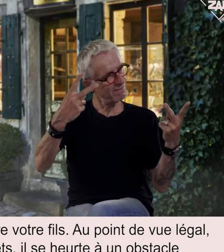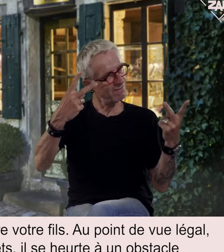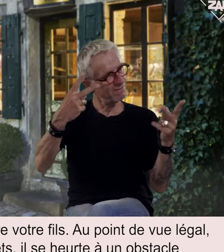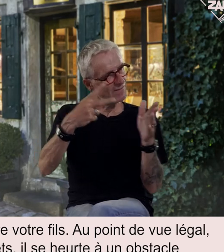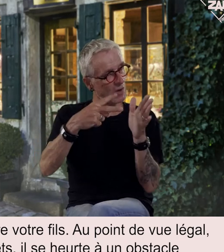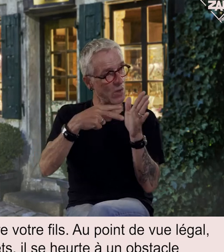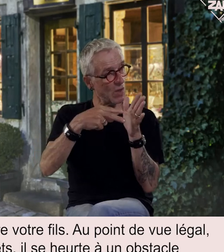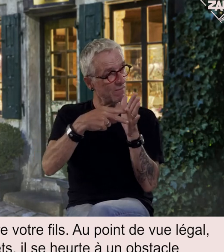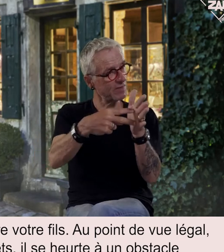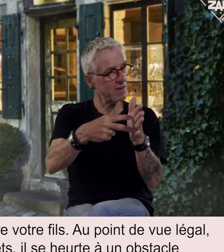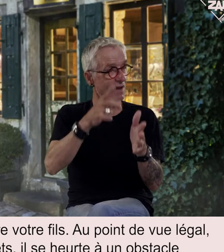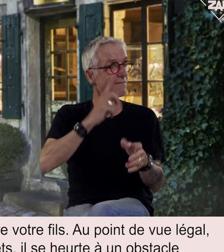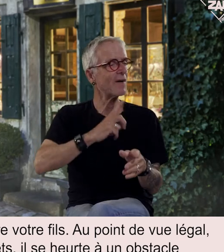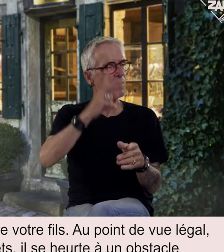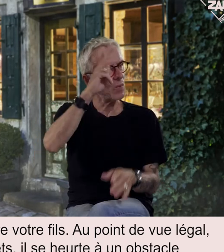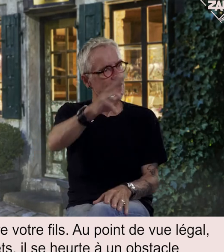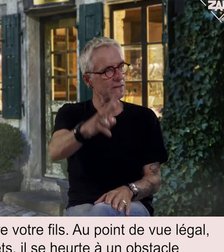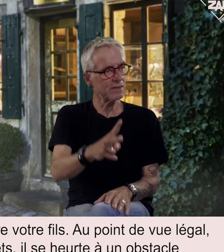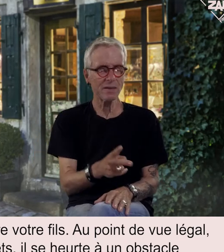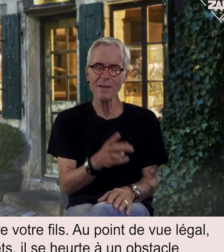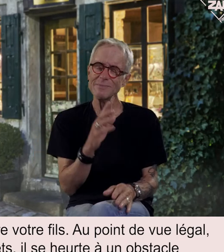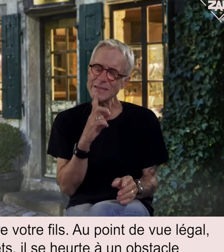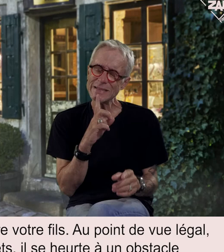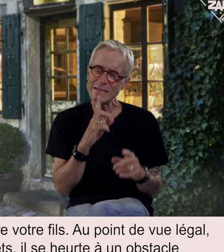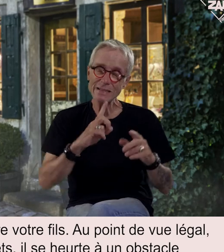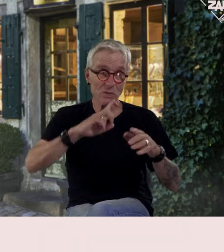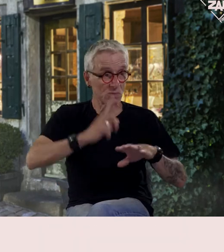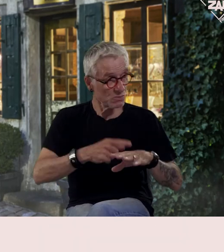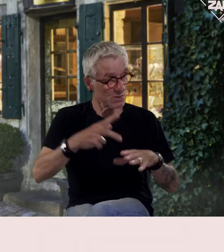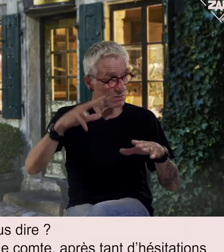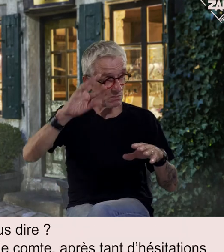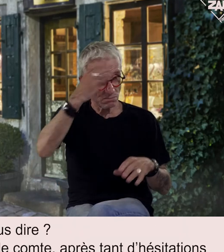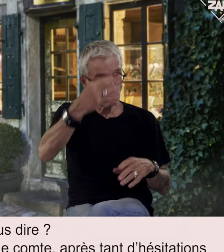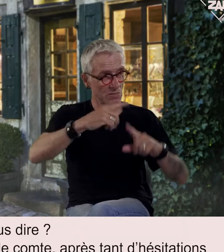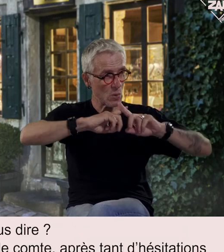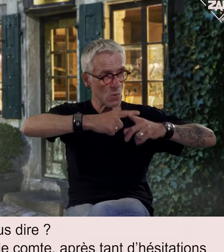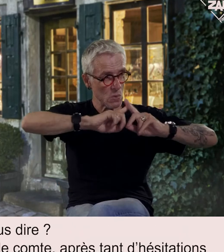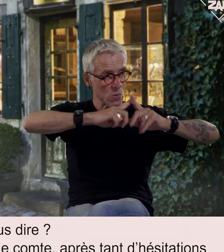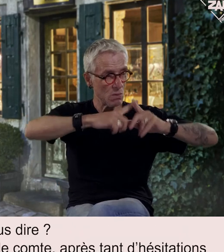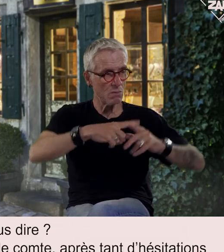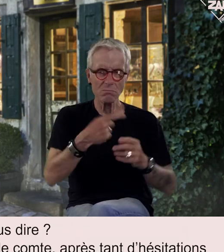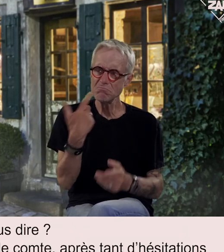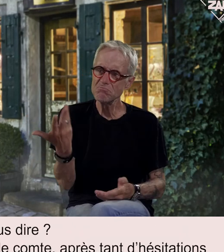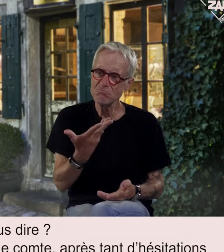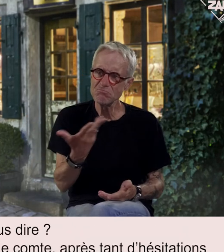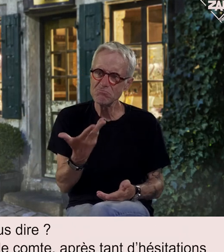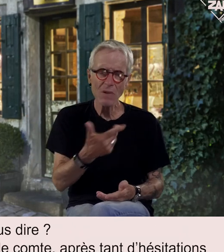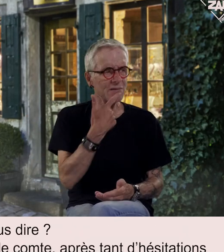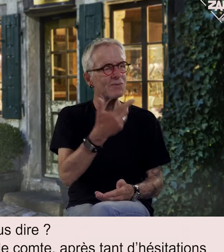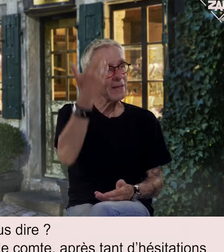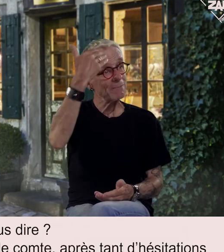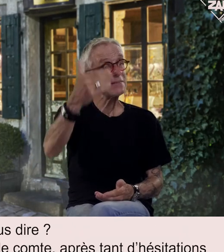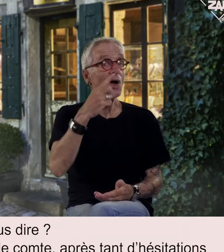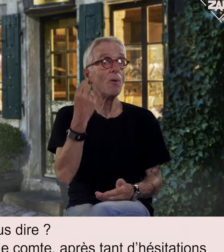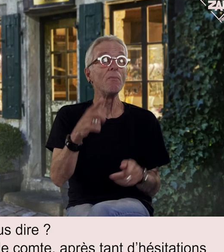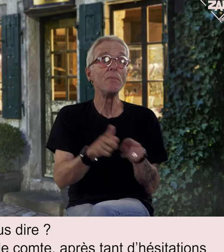Et cependant, voilà que tout d'un coup, il engage la lutte. Que voulez-vous dire ? Je veux dire que si